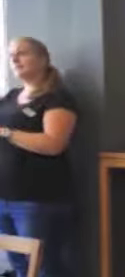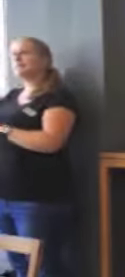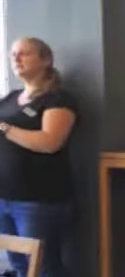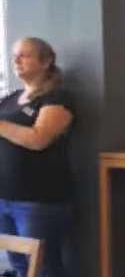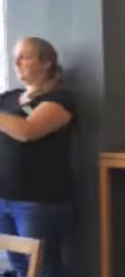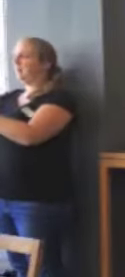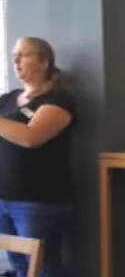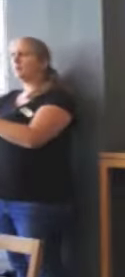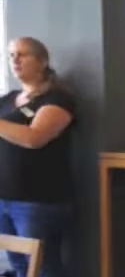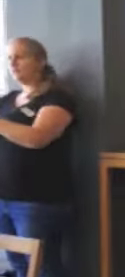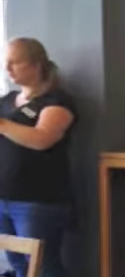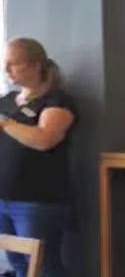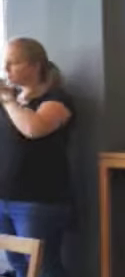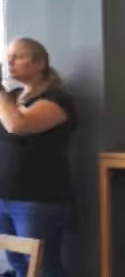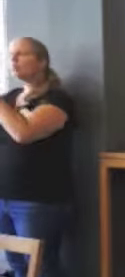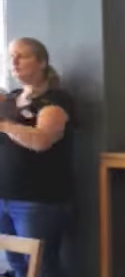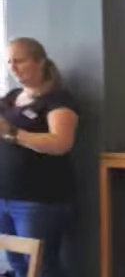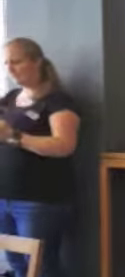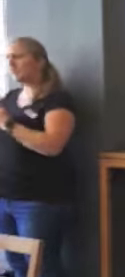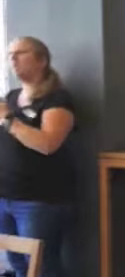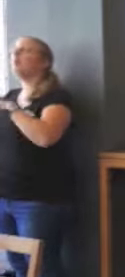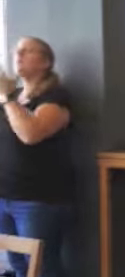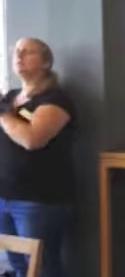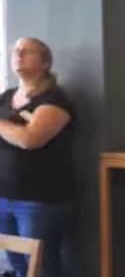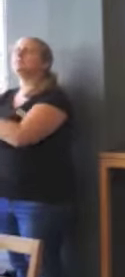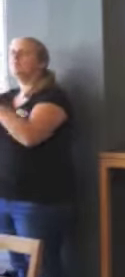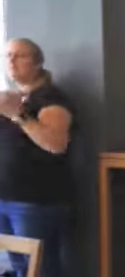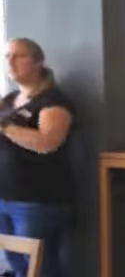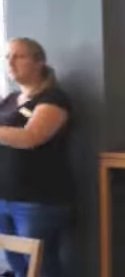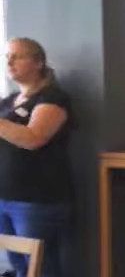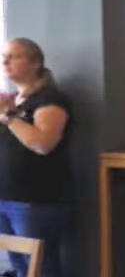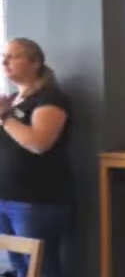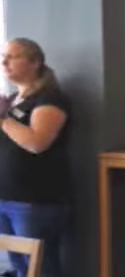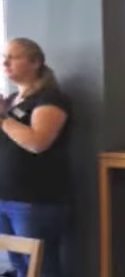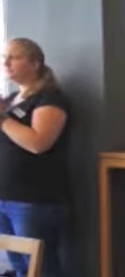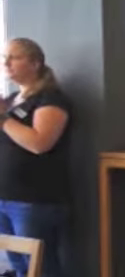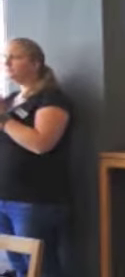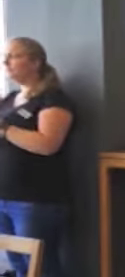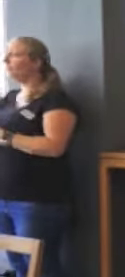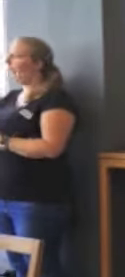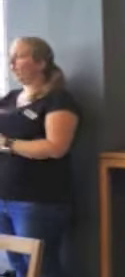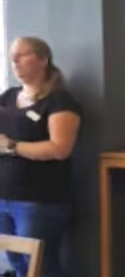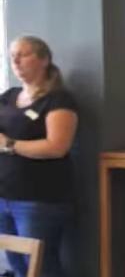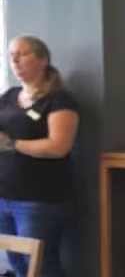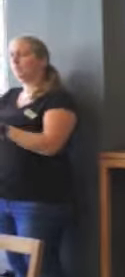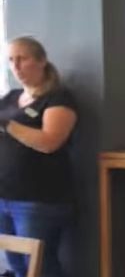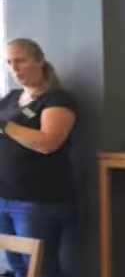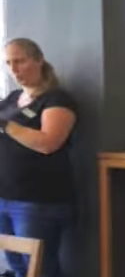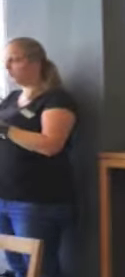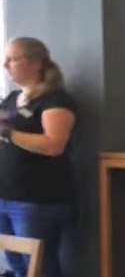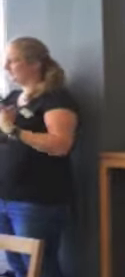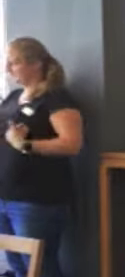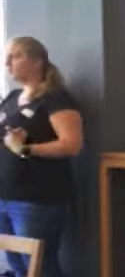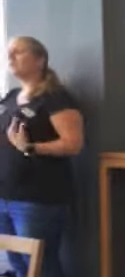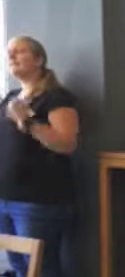Socialt. Vi gör allting tillsammans. Alla får ett kontor. Tycker jag är väldigt